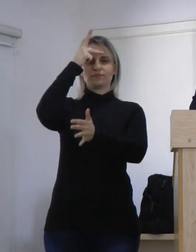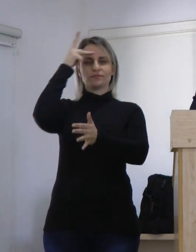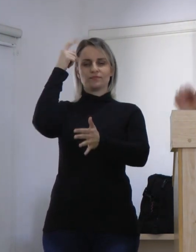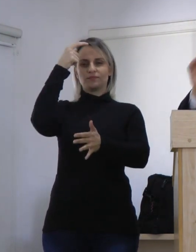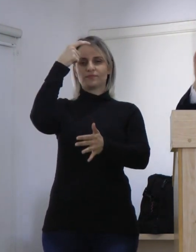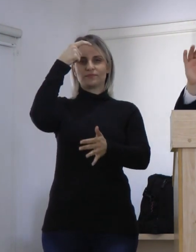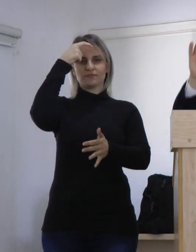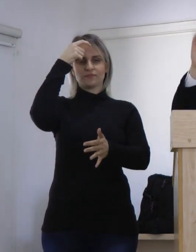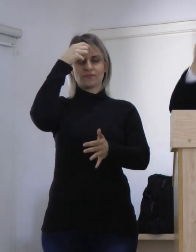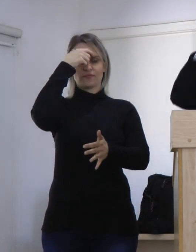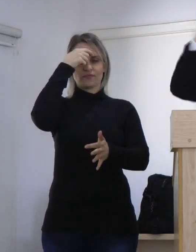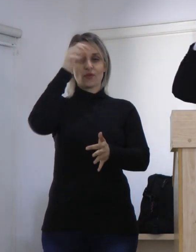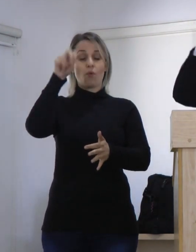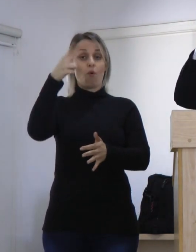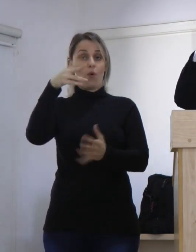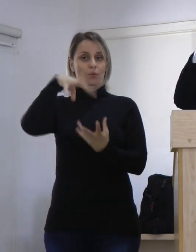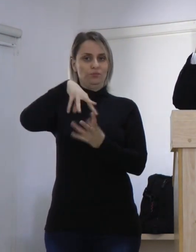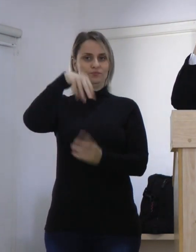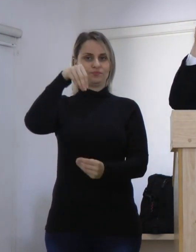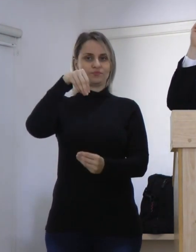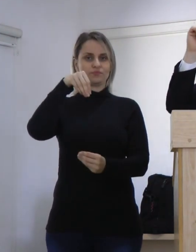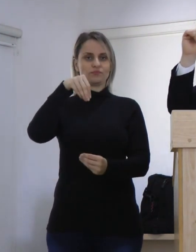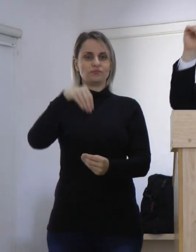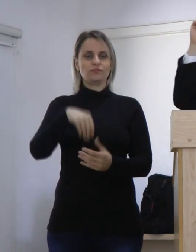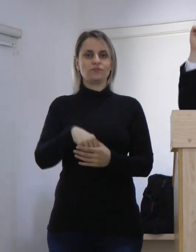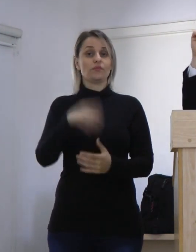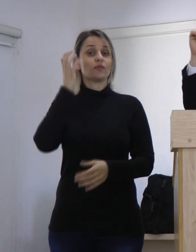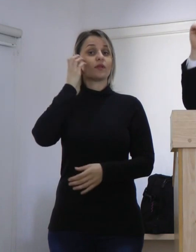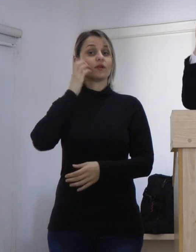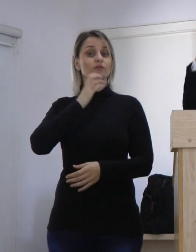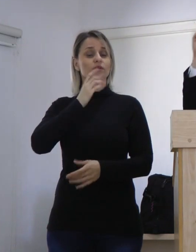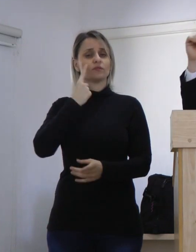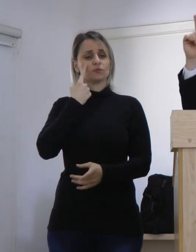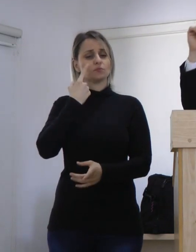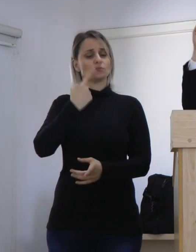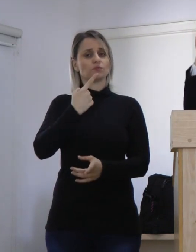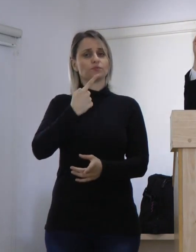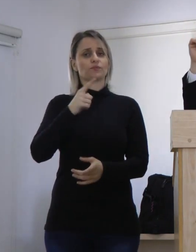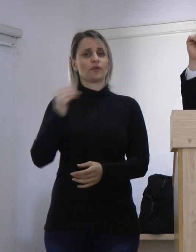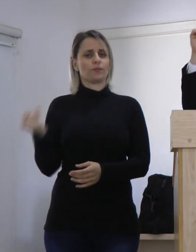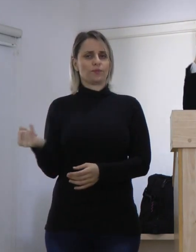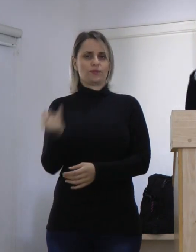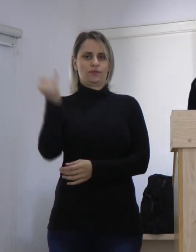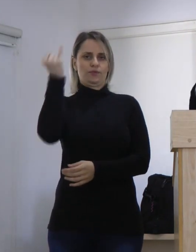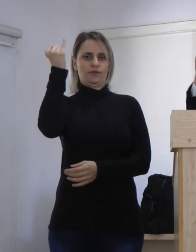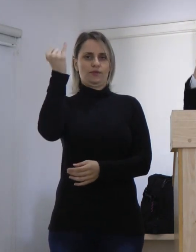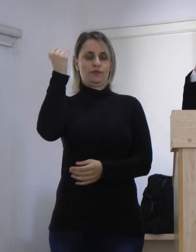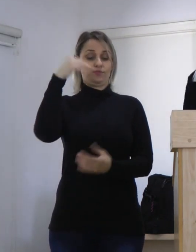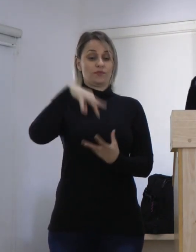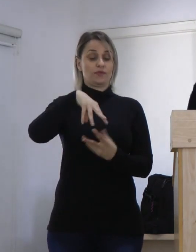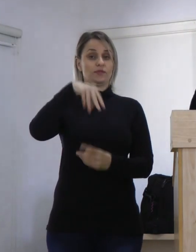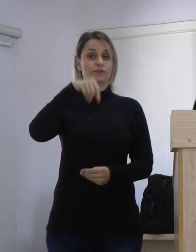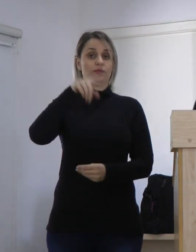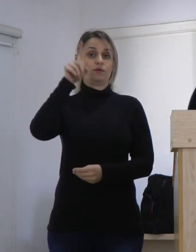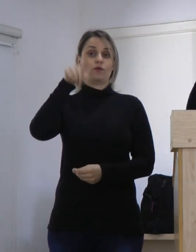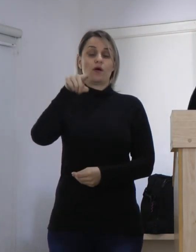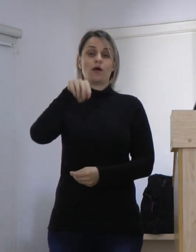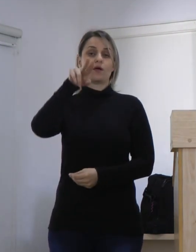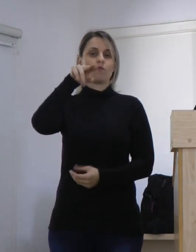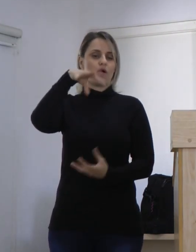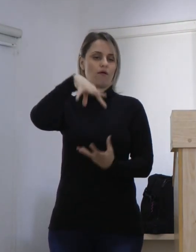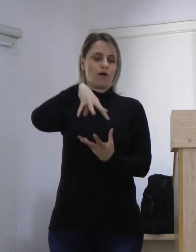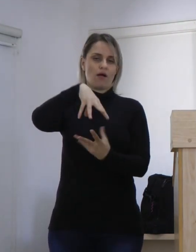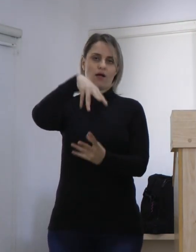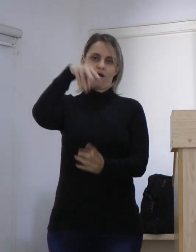vai descobrir desde o início algo muito importante, que os espíritos nada mais são do que as almas dos homens e das mulheres que